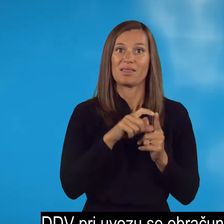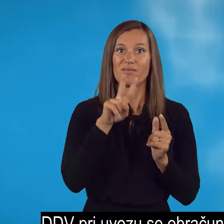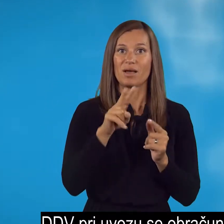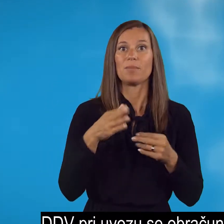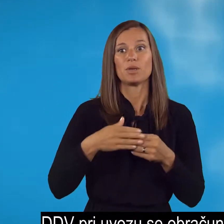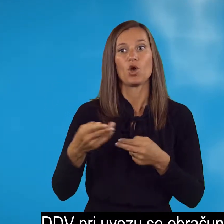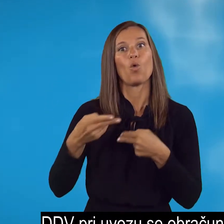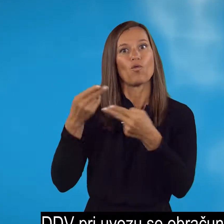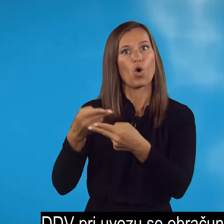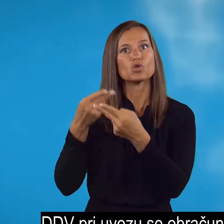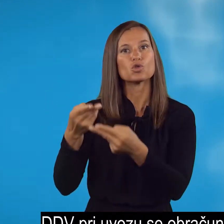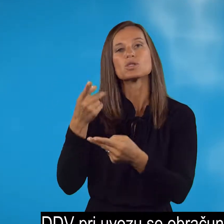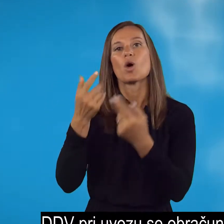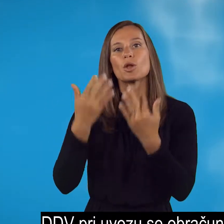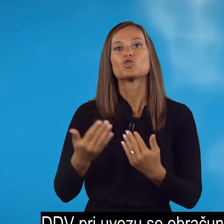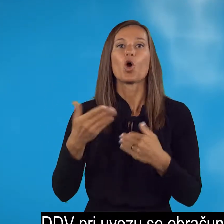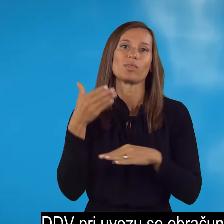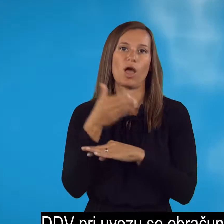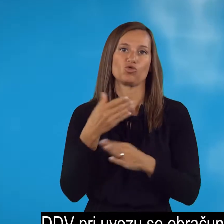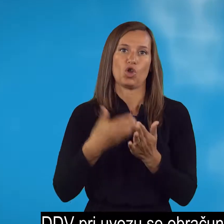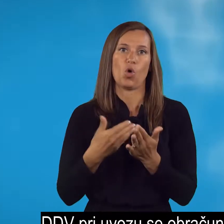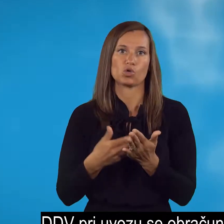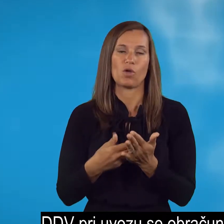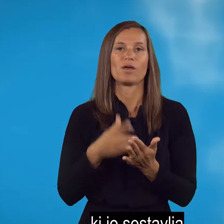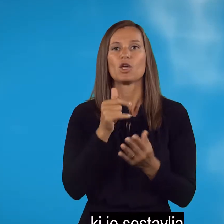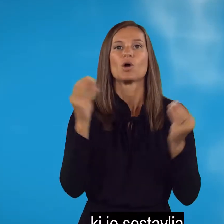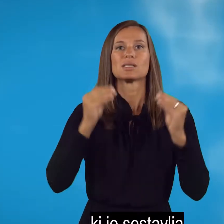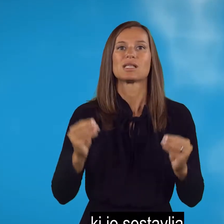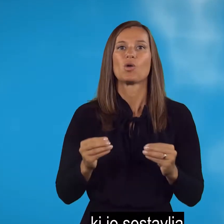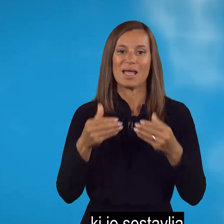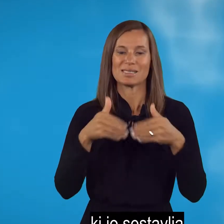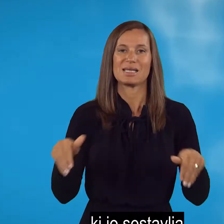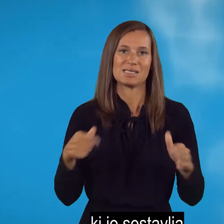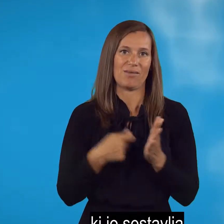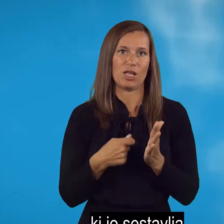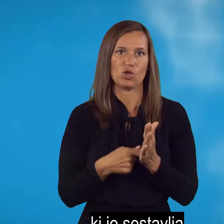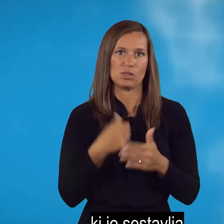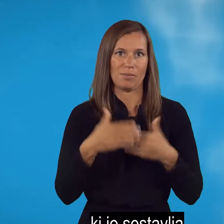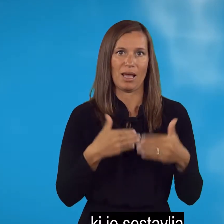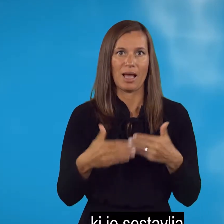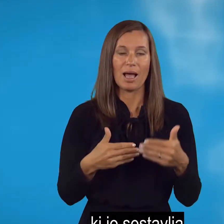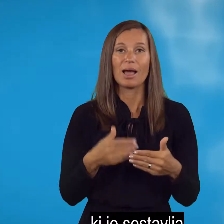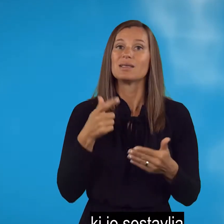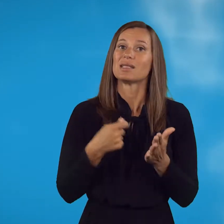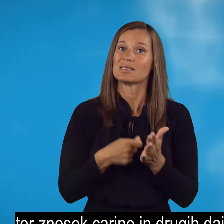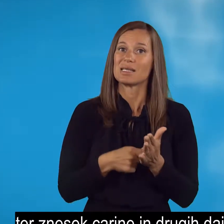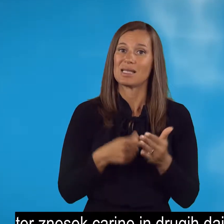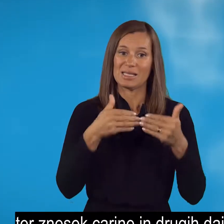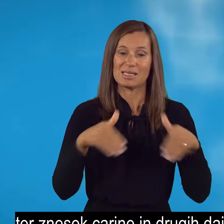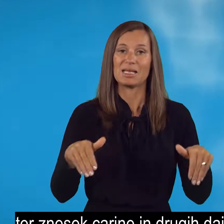DDV pri uvozu se obračuna od davčne osnove, ki jo sestavlja carinska vrednost blaga, ter znesek carine